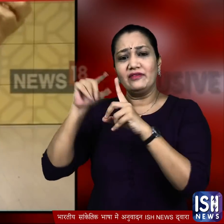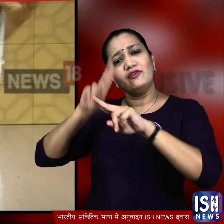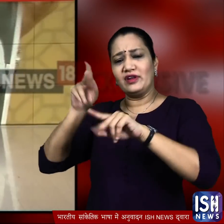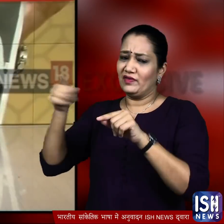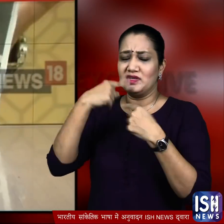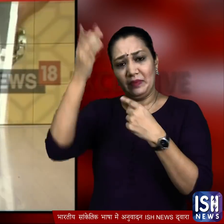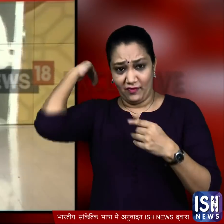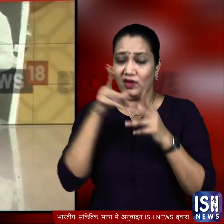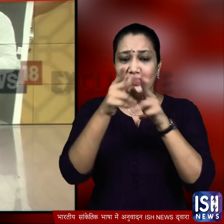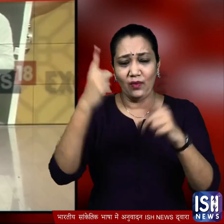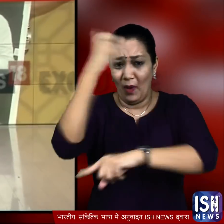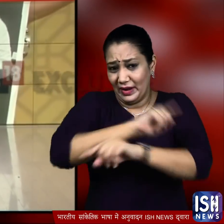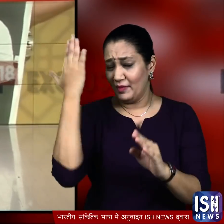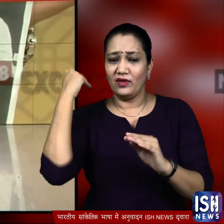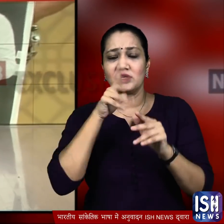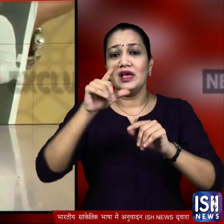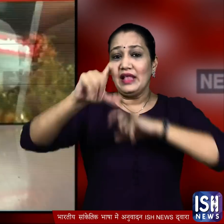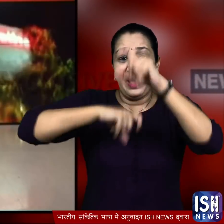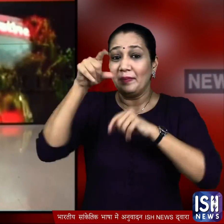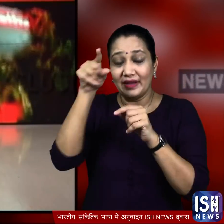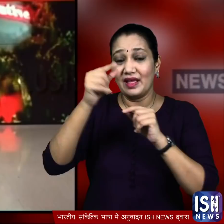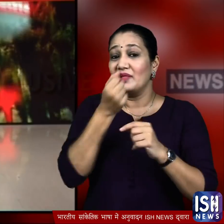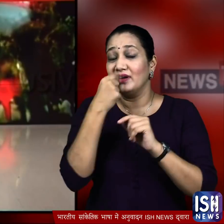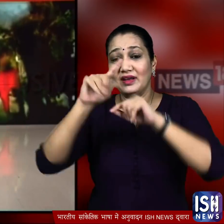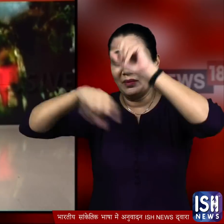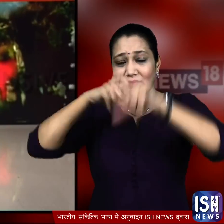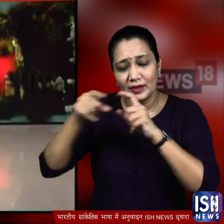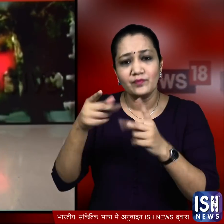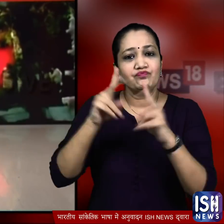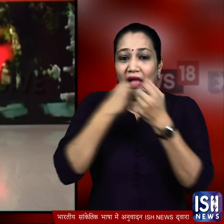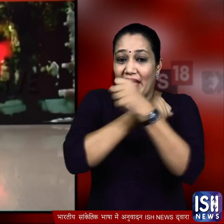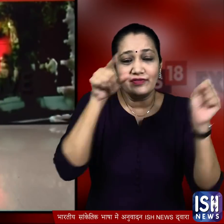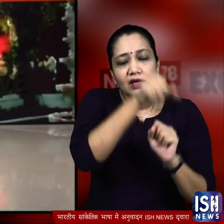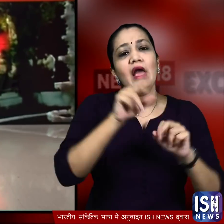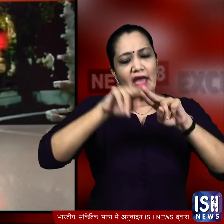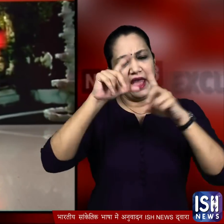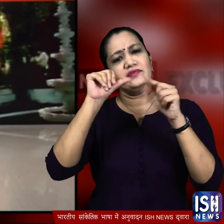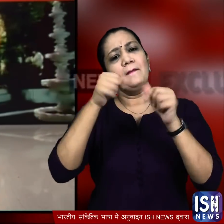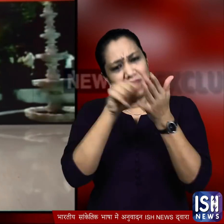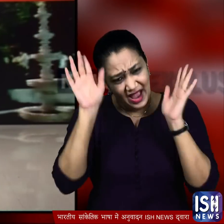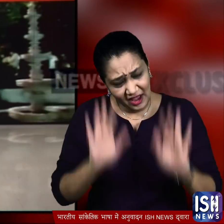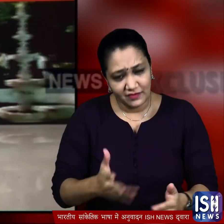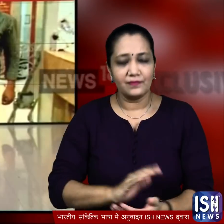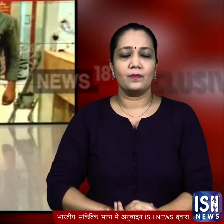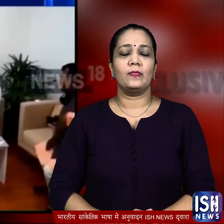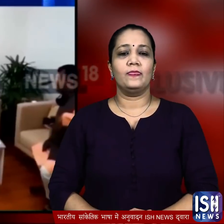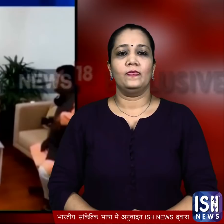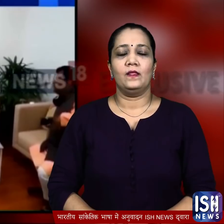फडणवीस ने एक दिन पहले दावा किया था कि दवा कंपनियों के जिस अधिकारी को छुड़ाने वो पहुंचे उसके पास एफडीए की मंजूरी